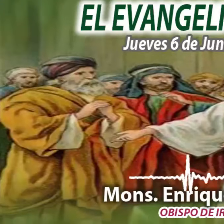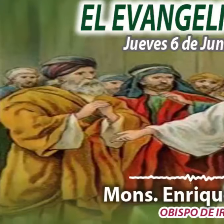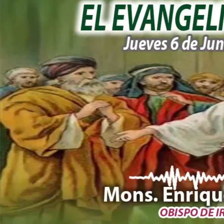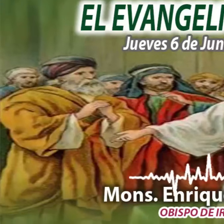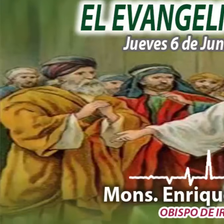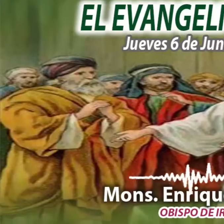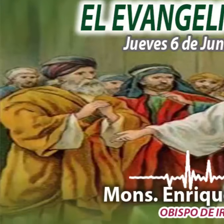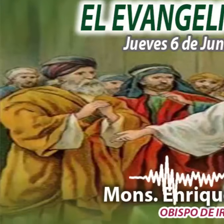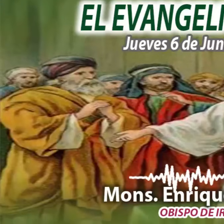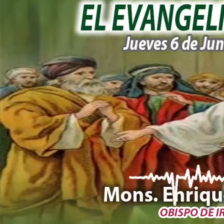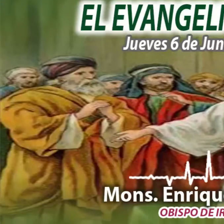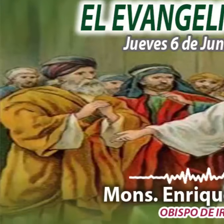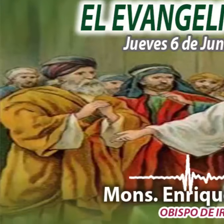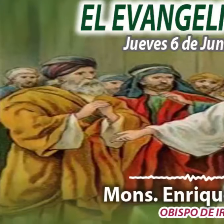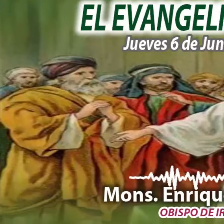Esperanza.